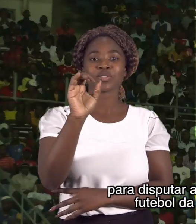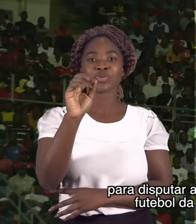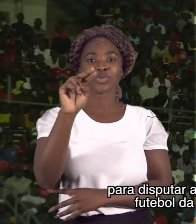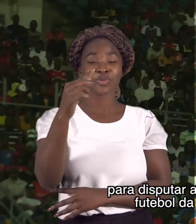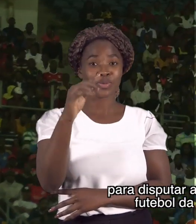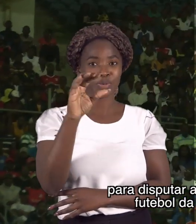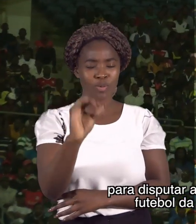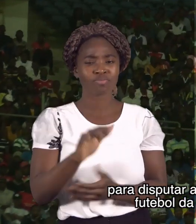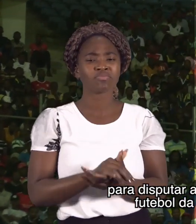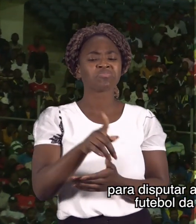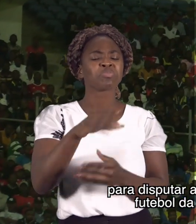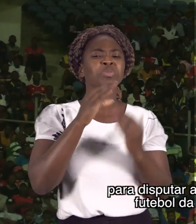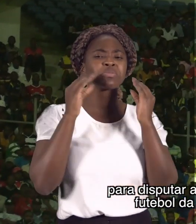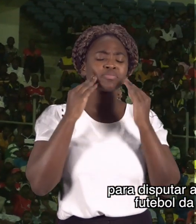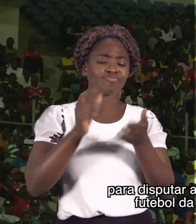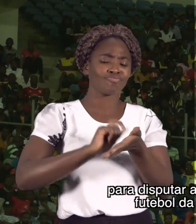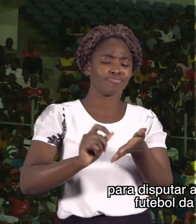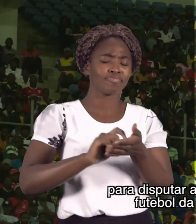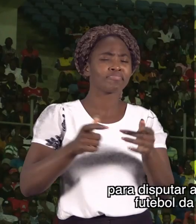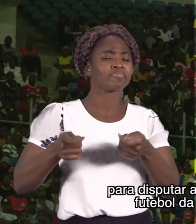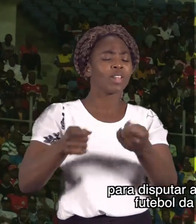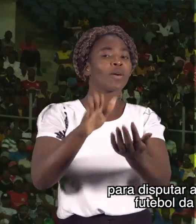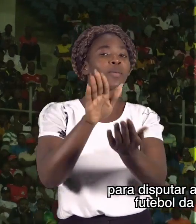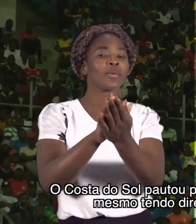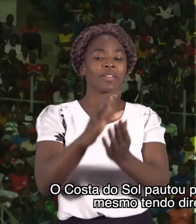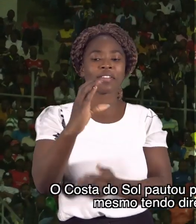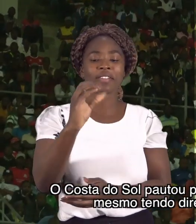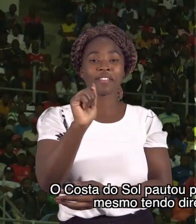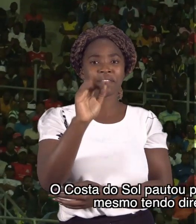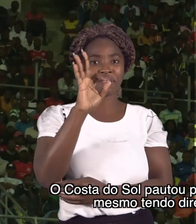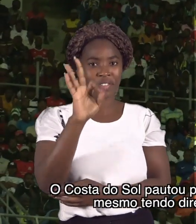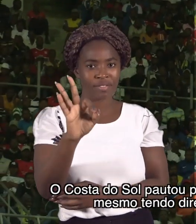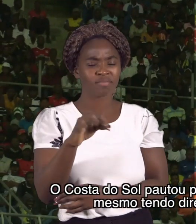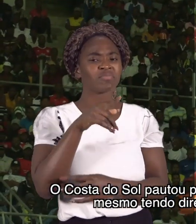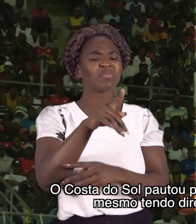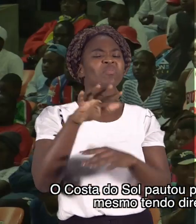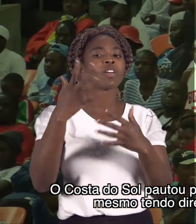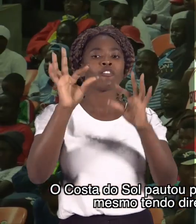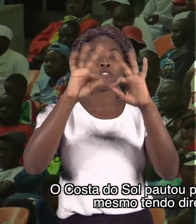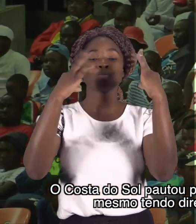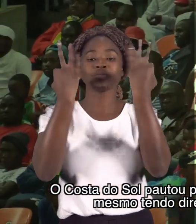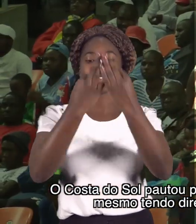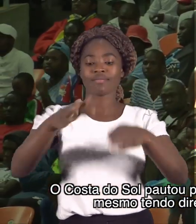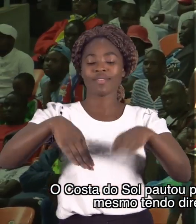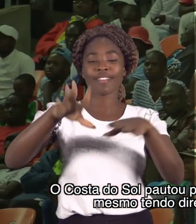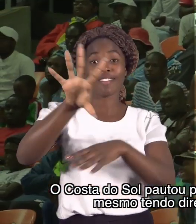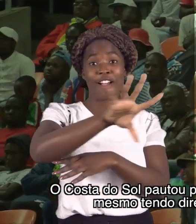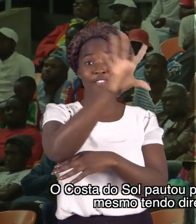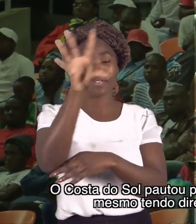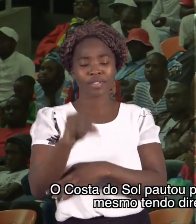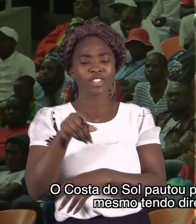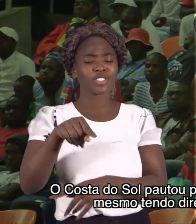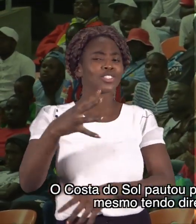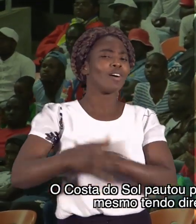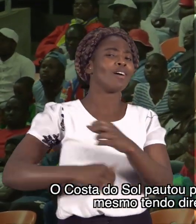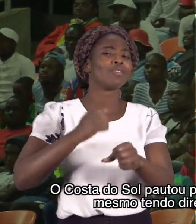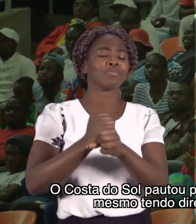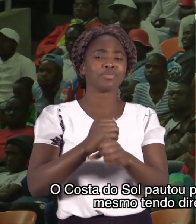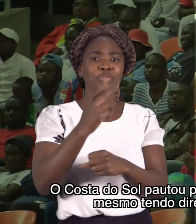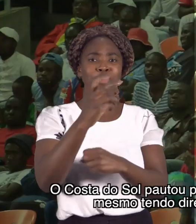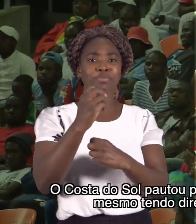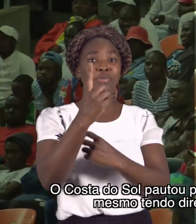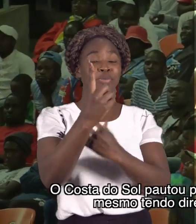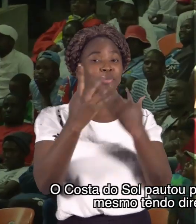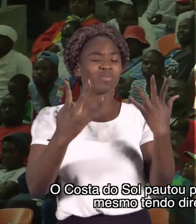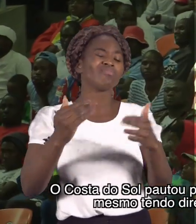futebol da temporada 2019-2020. O Costa de Sol pautou por não se inscrever para esta edição,